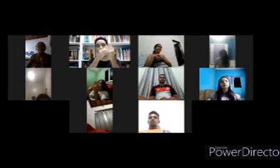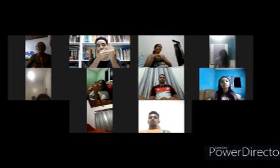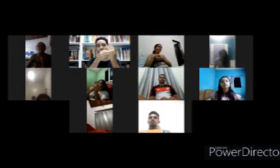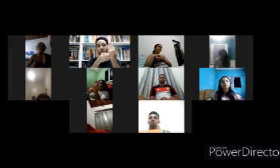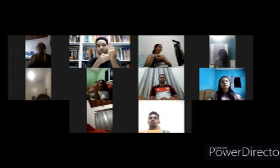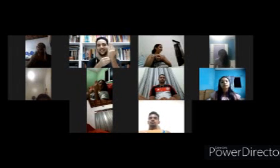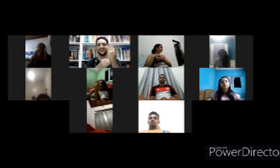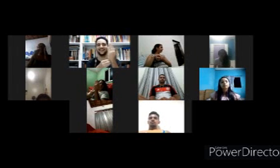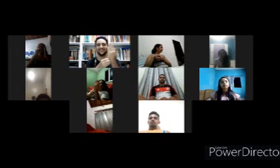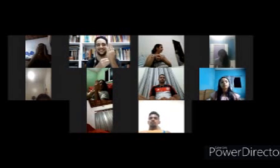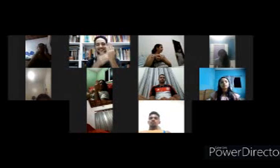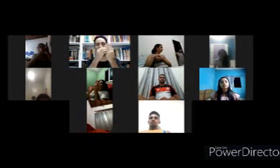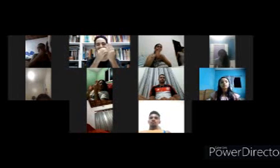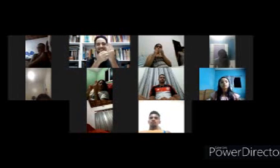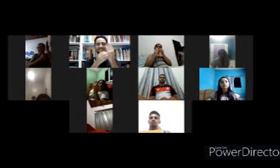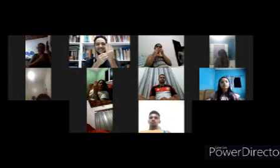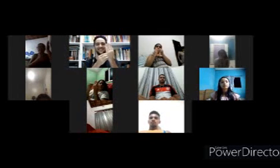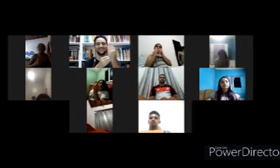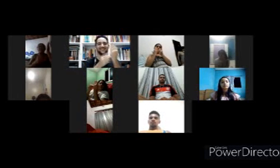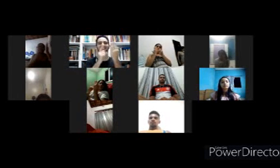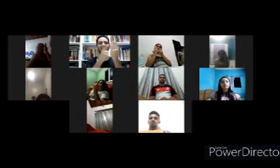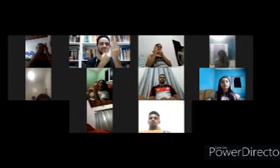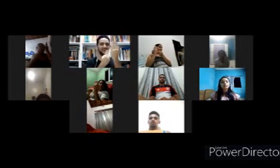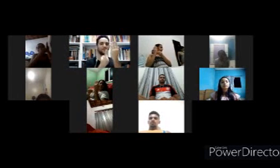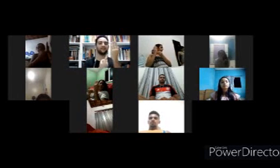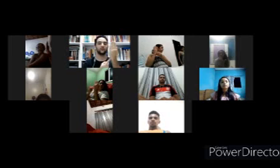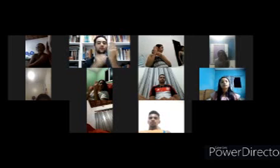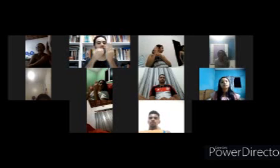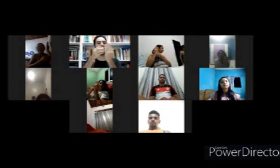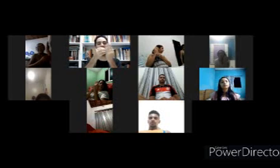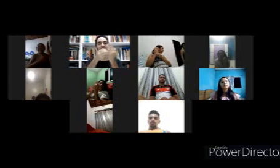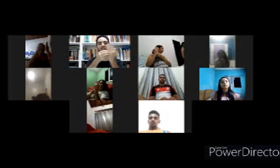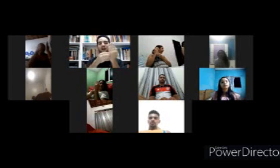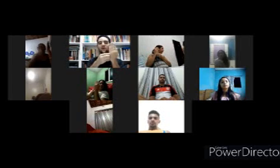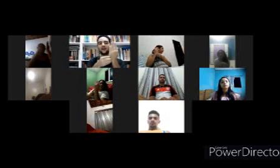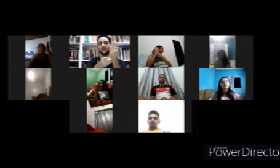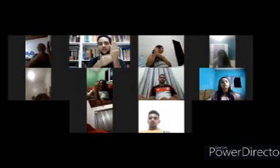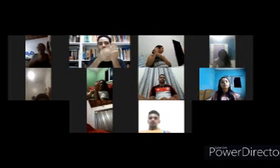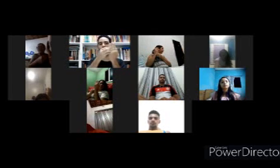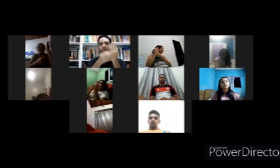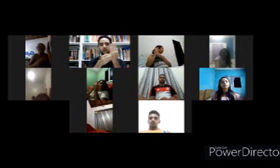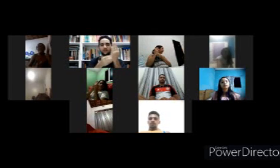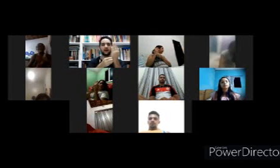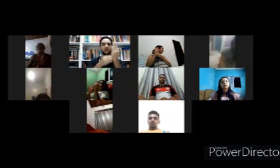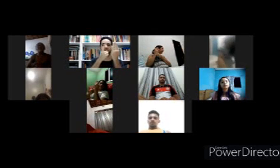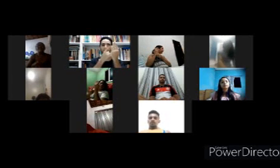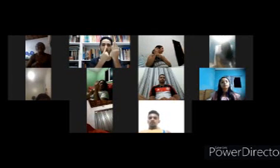fácil esse. Então, Tem. Mas todos os dois referente ao arame do espiral, isso.